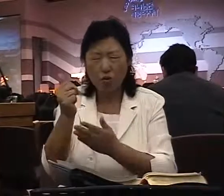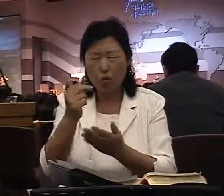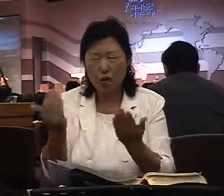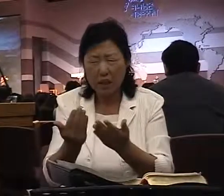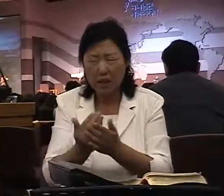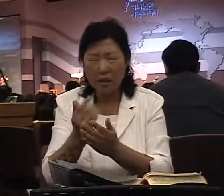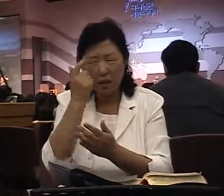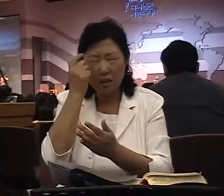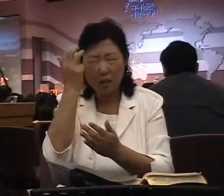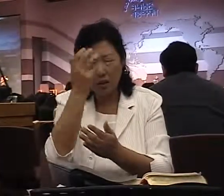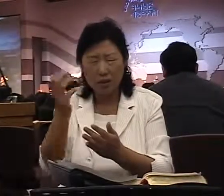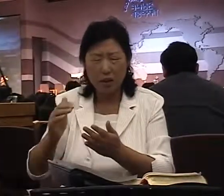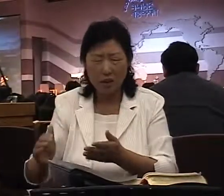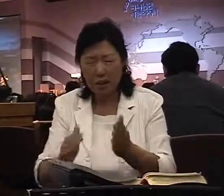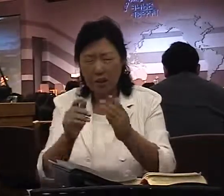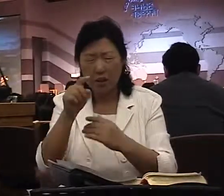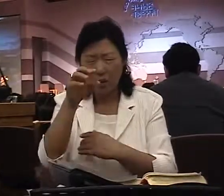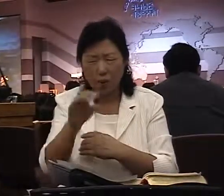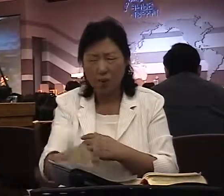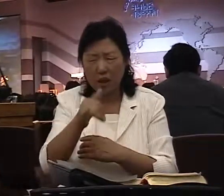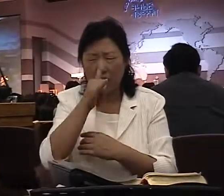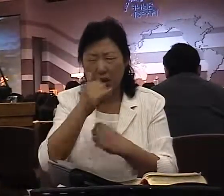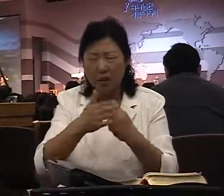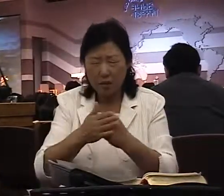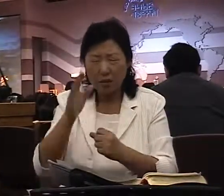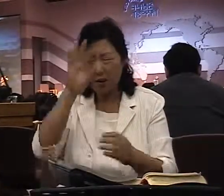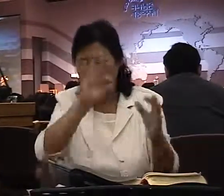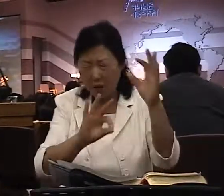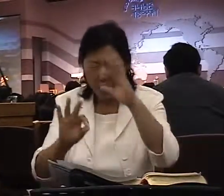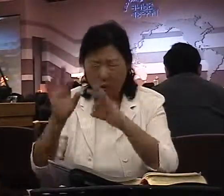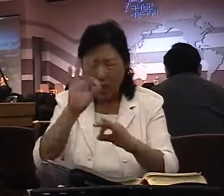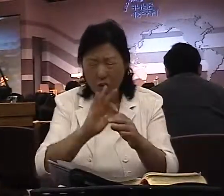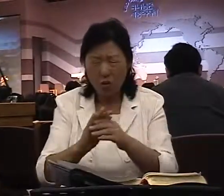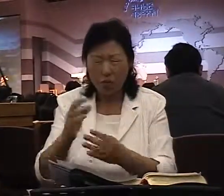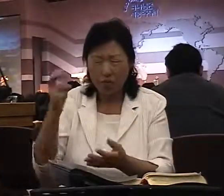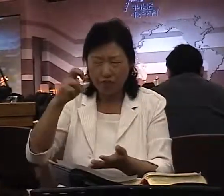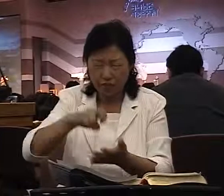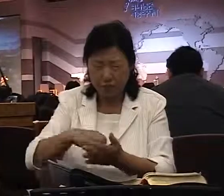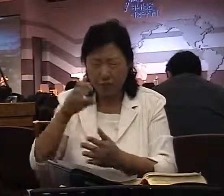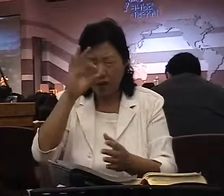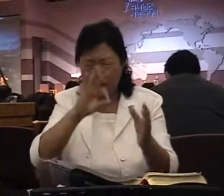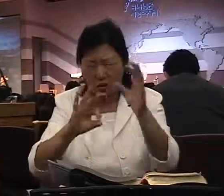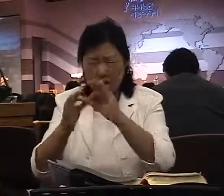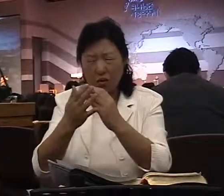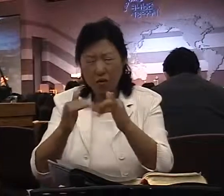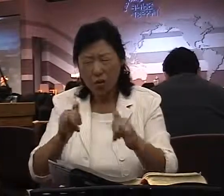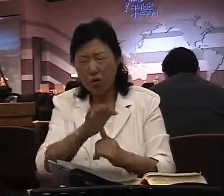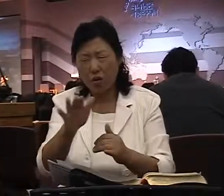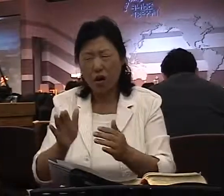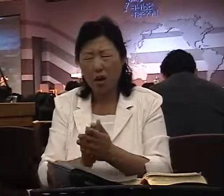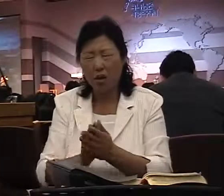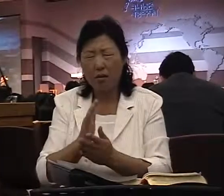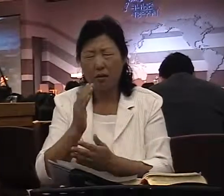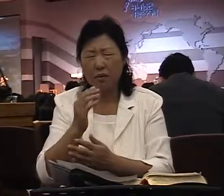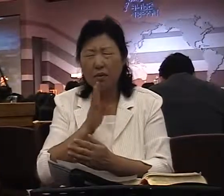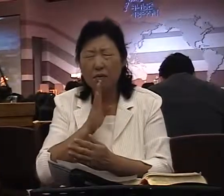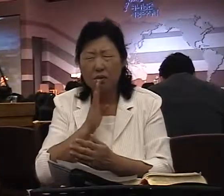생명의 길이 여기 있기 때문에 우리가 무릎 꿇고 찾고 무릎 꿇고 구하고 하나님 아버지 내가 눈치 보지 않고 이 일을 따를 수